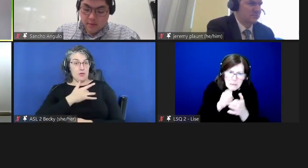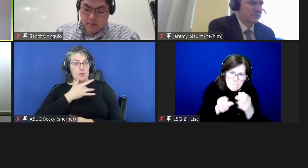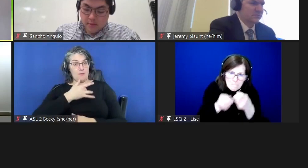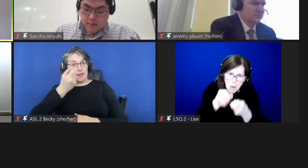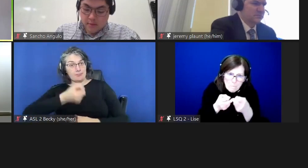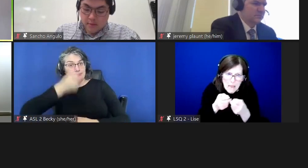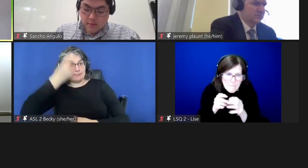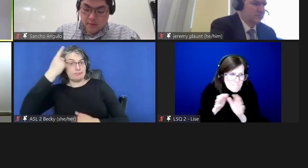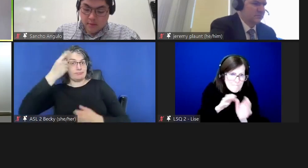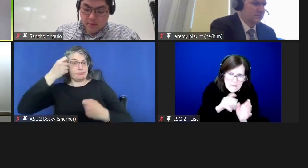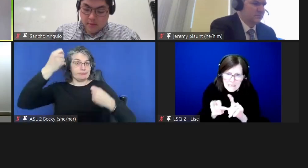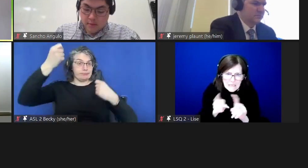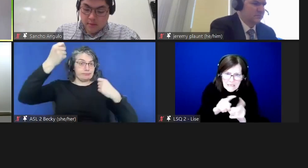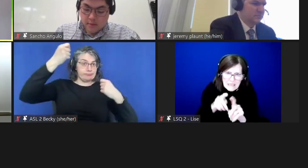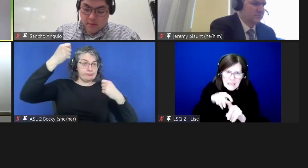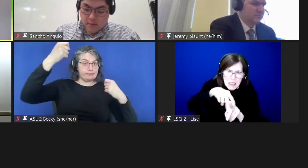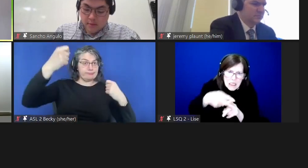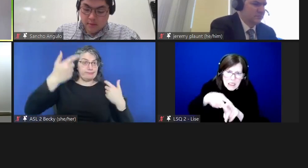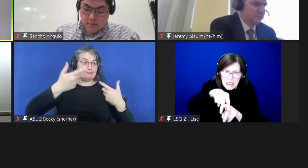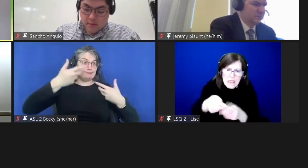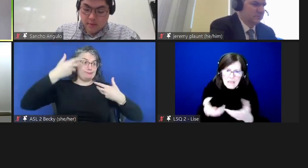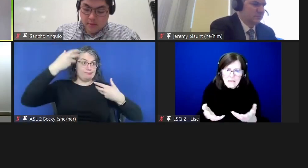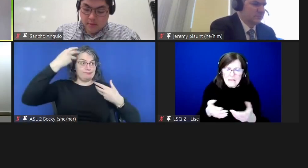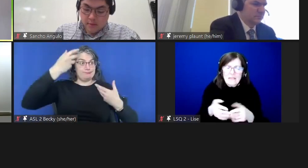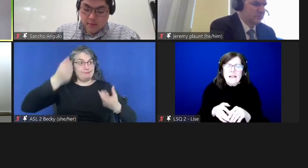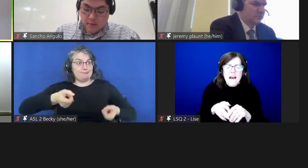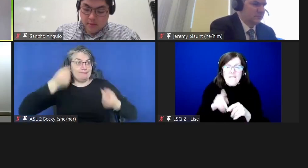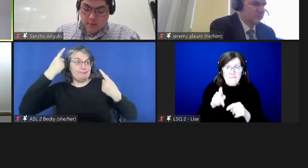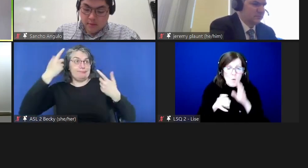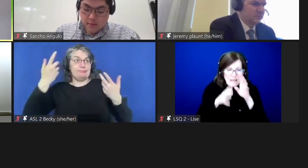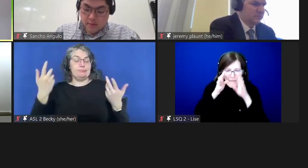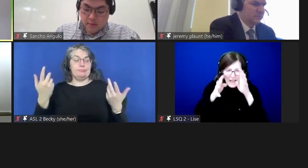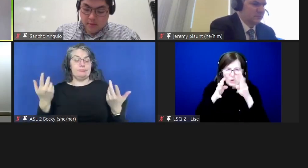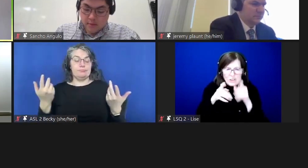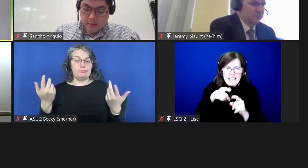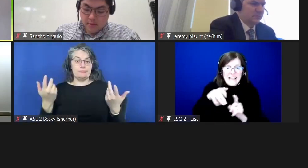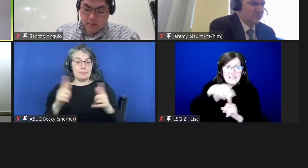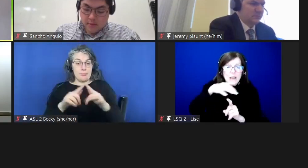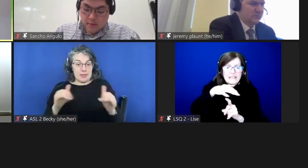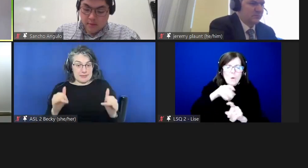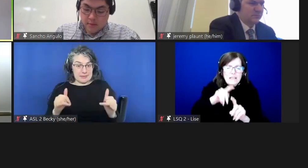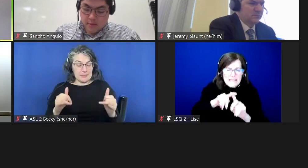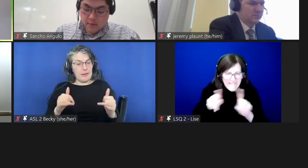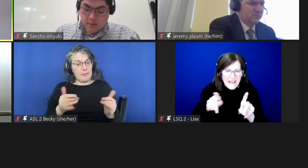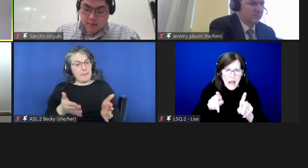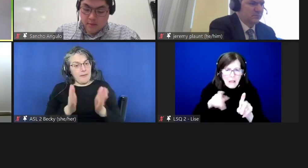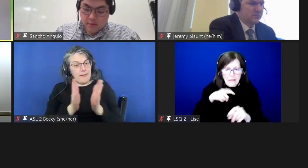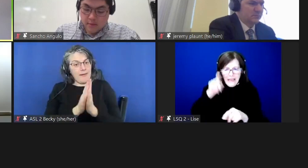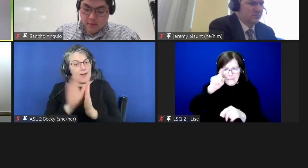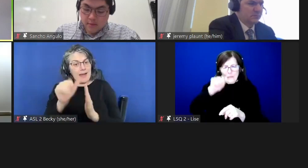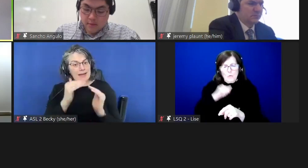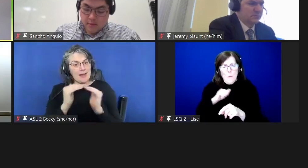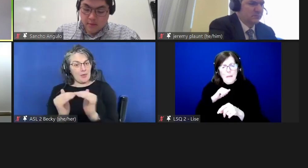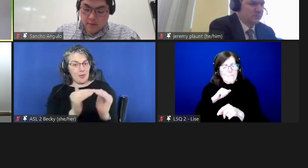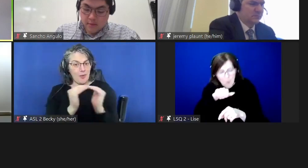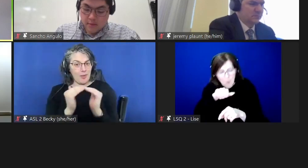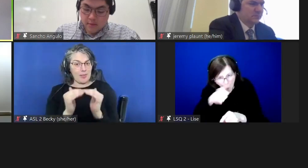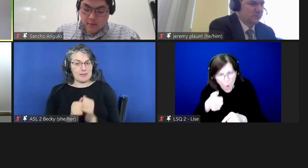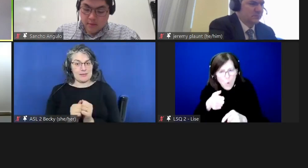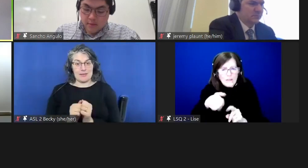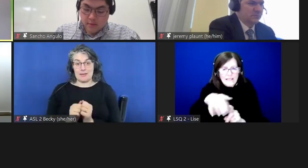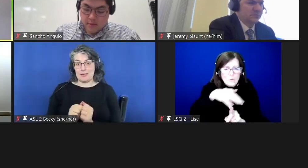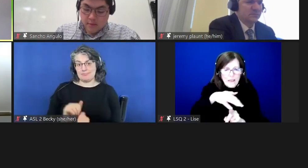essayer d'imaginer des situations qui sont différentes de sa propre expérience. Et vous pouvez également vous entretenir